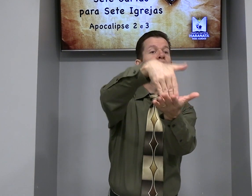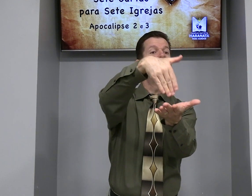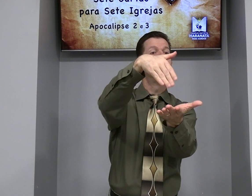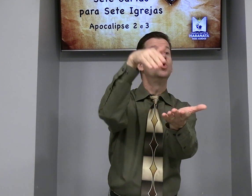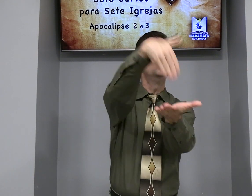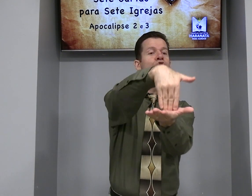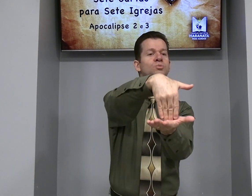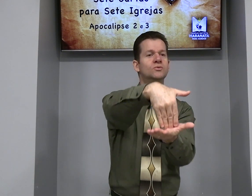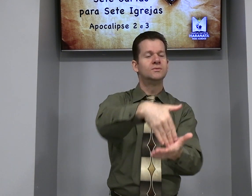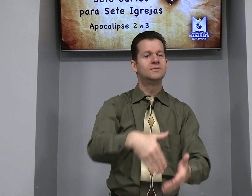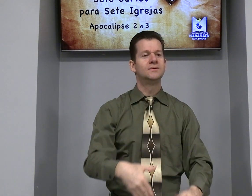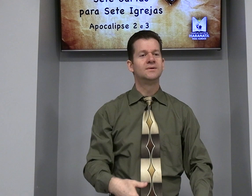O último.